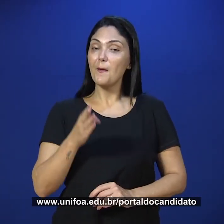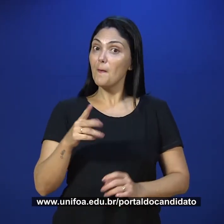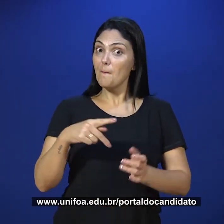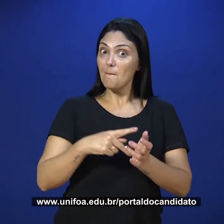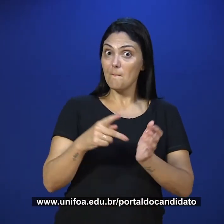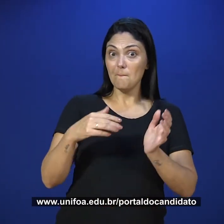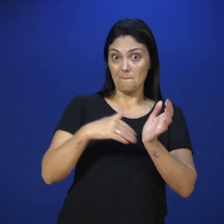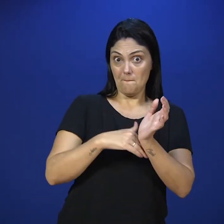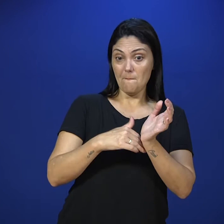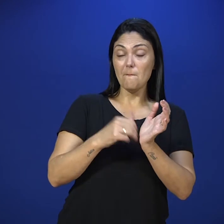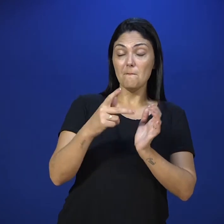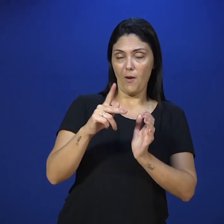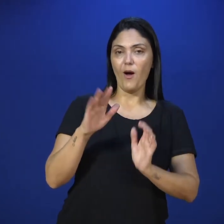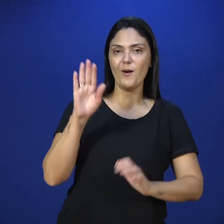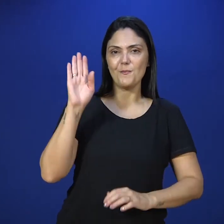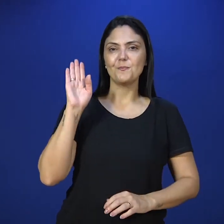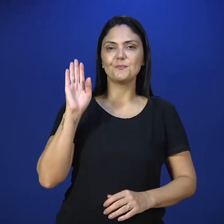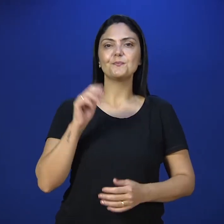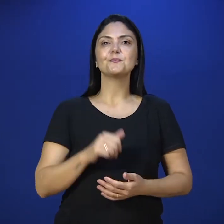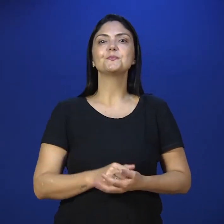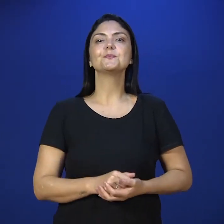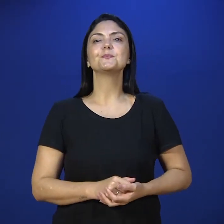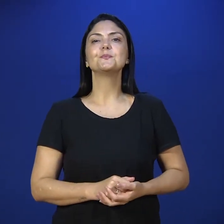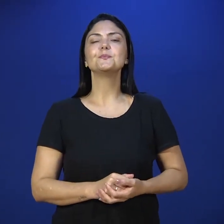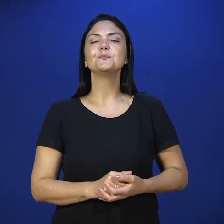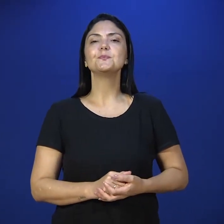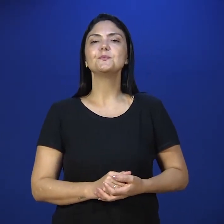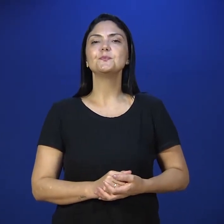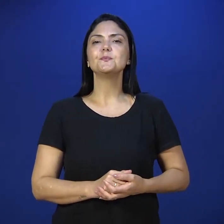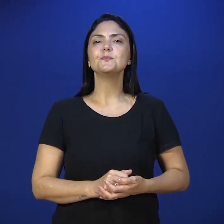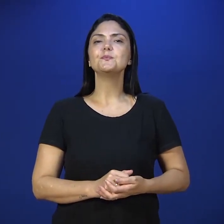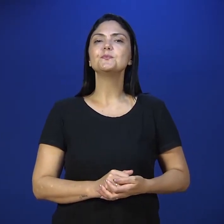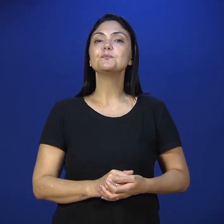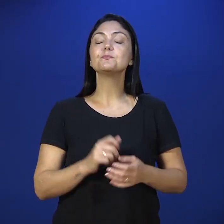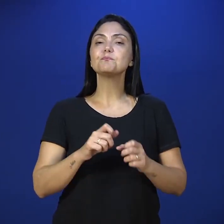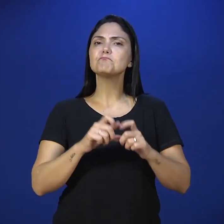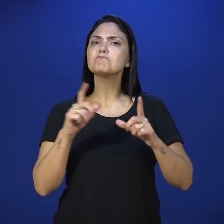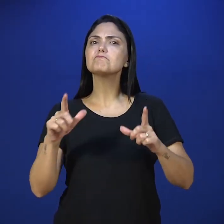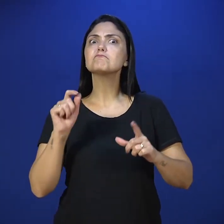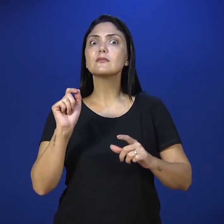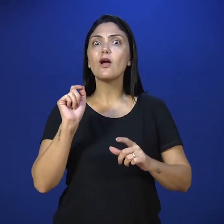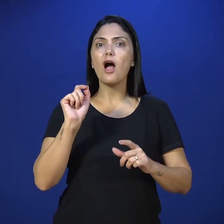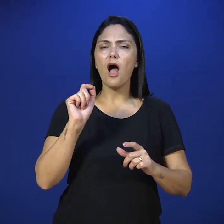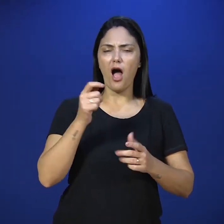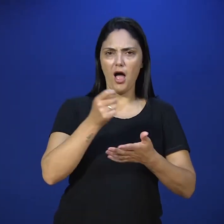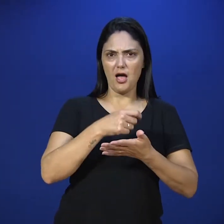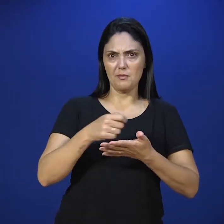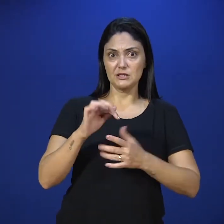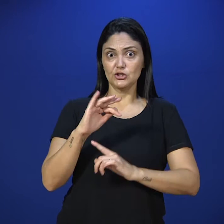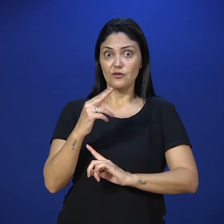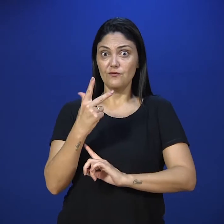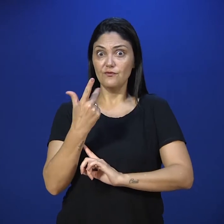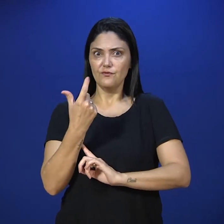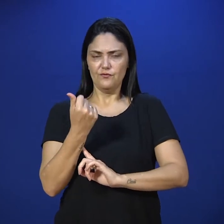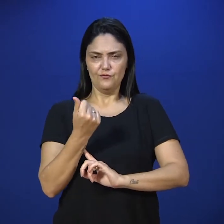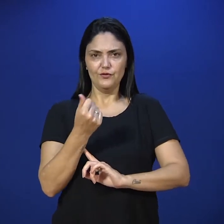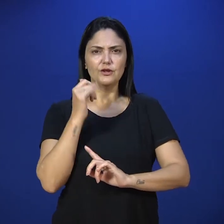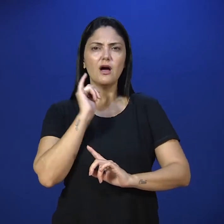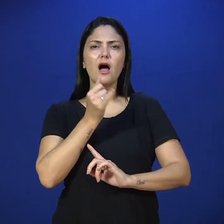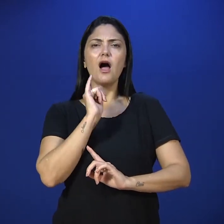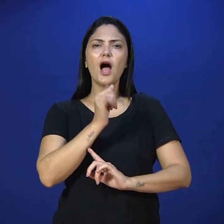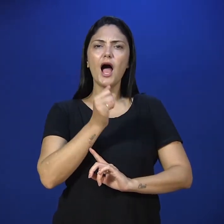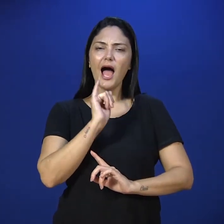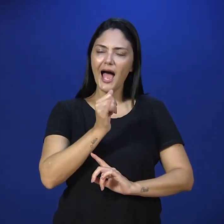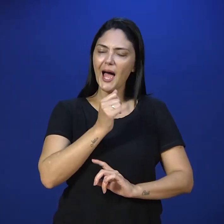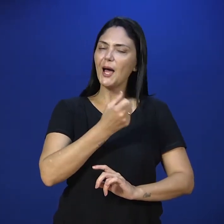www.unifoa.edu.br/portal do candidato. 4. O candidato deverá preencher a ficha de inscrição informando o número